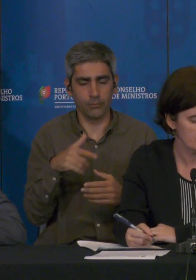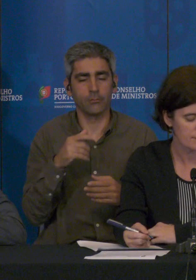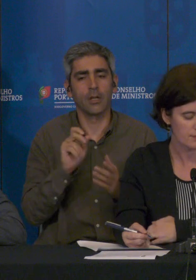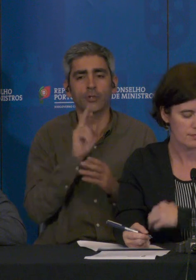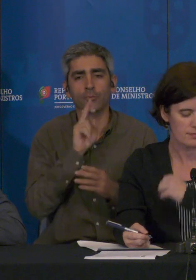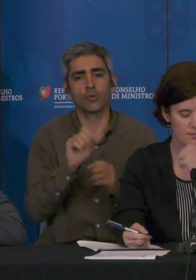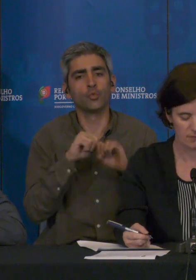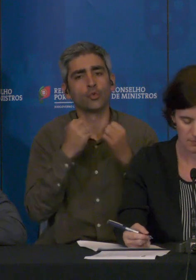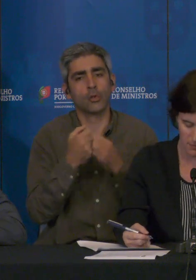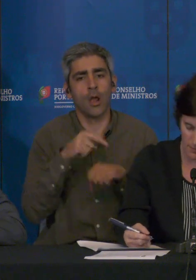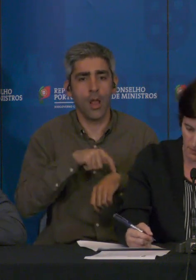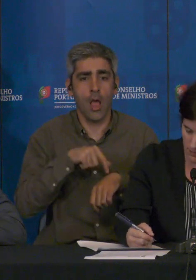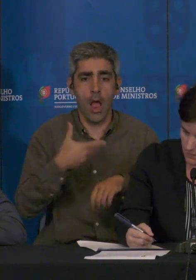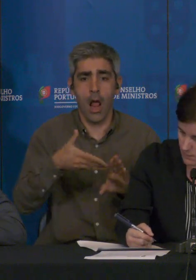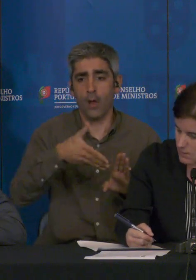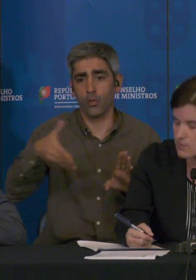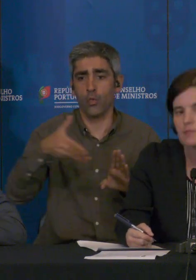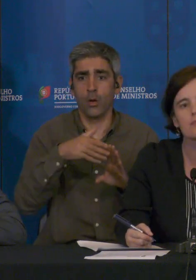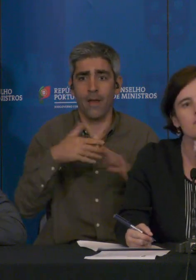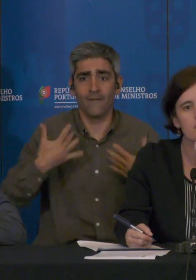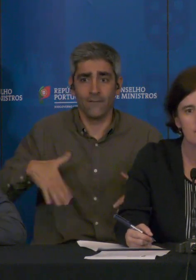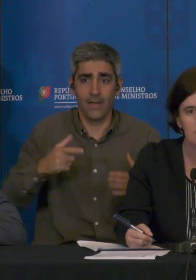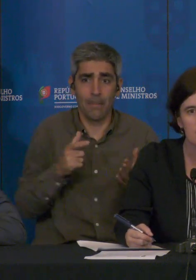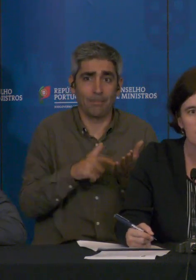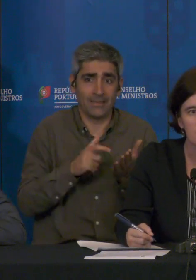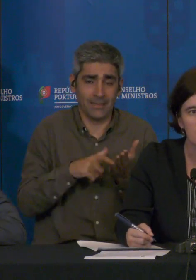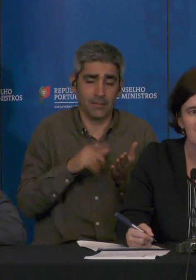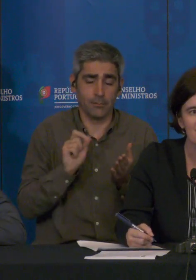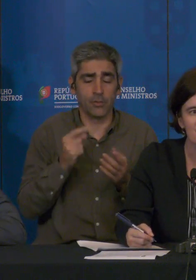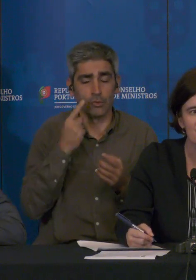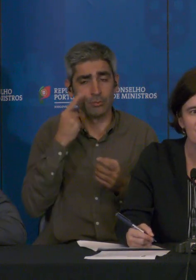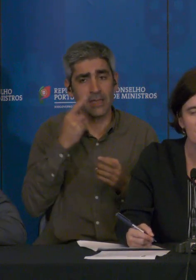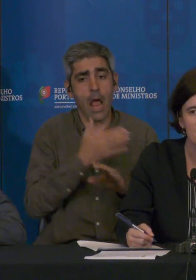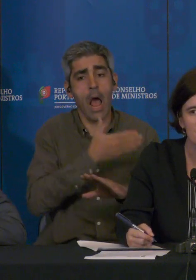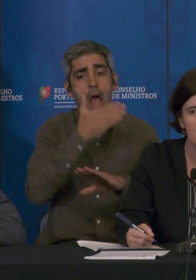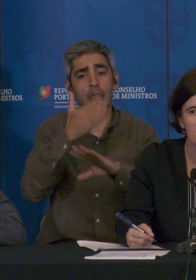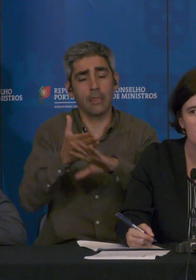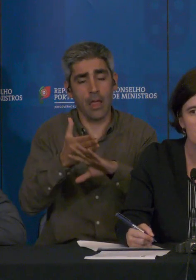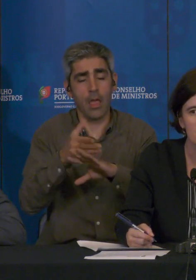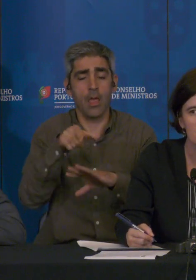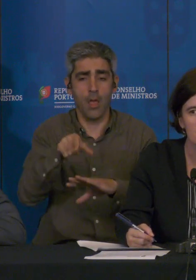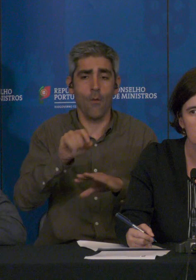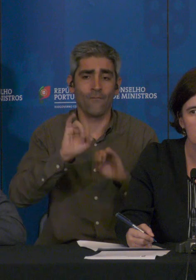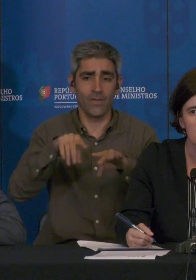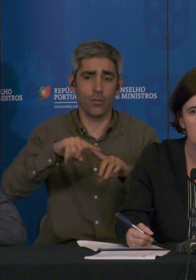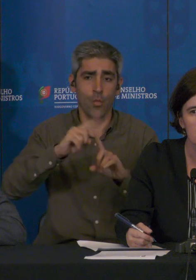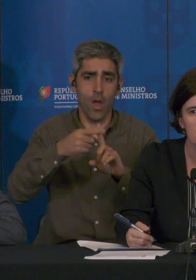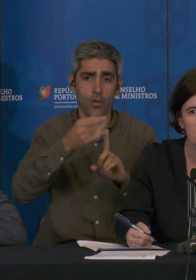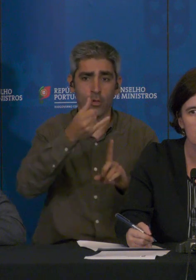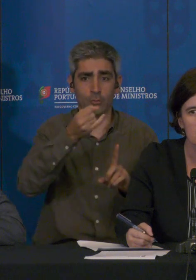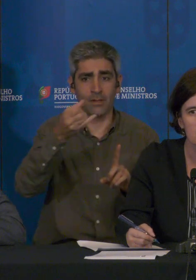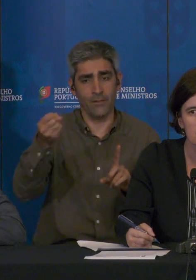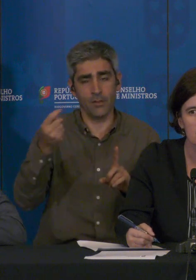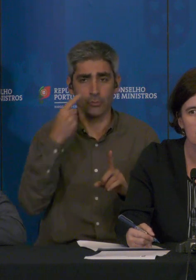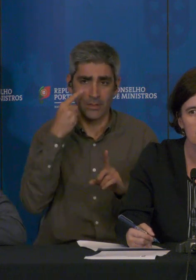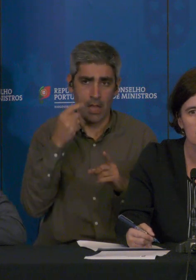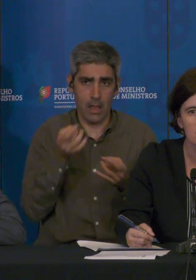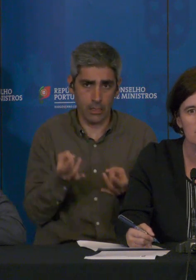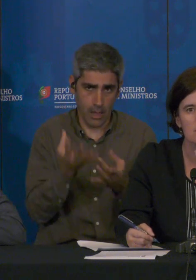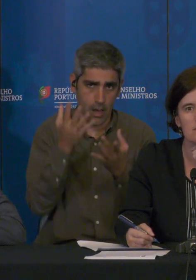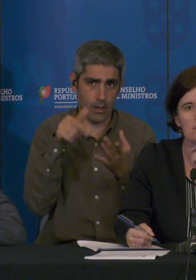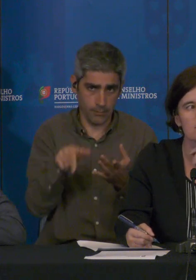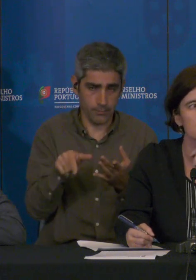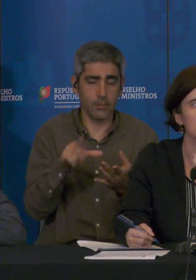sociais no momento que vivemos e de uma forma excepcional até ao final do ano de 2020. Também se